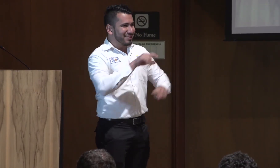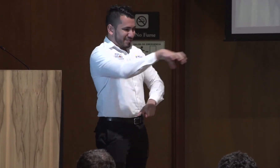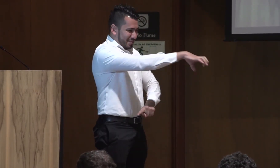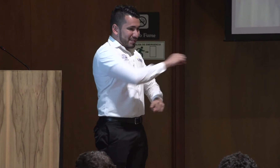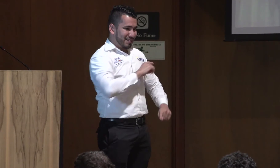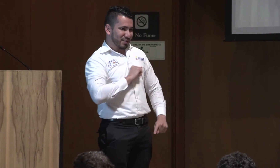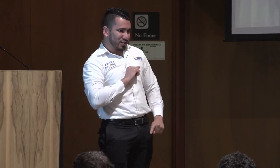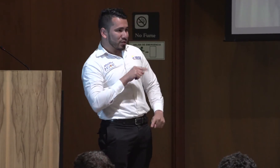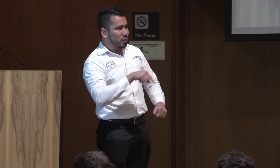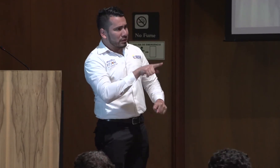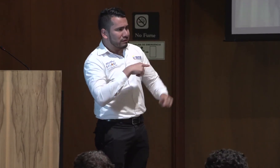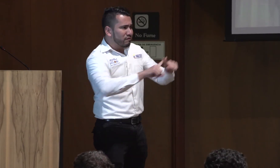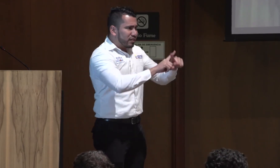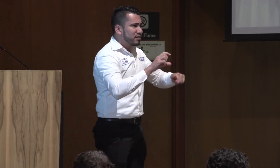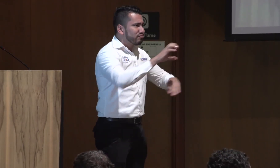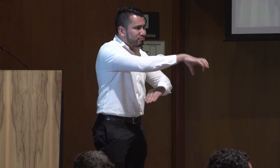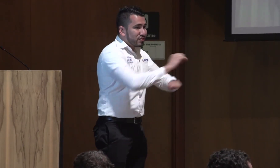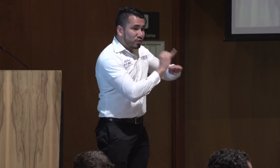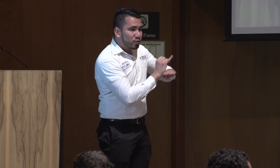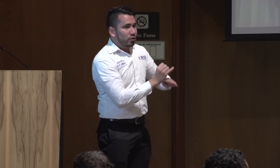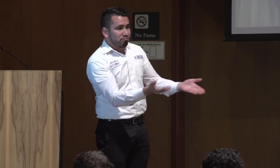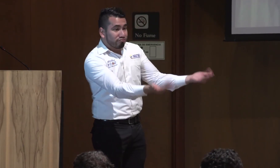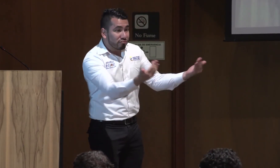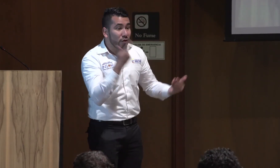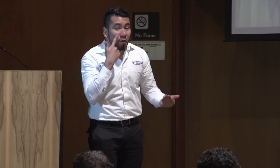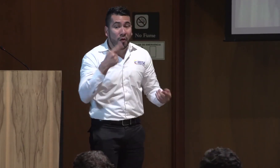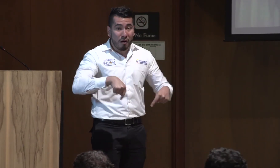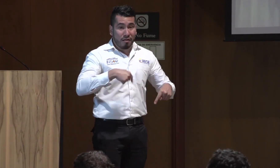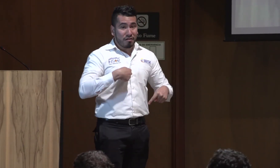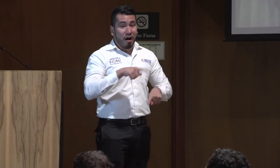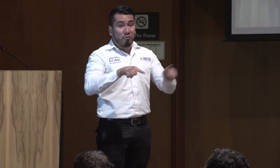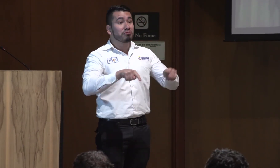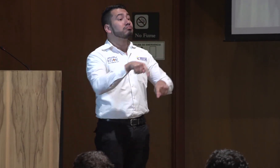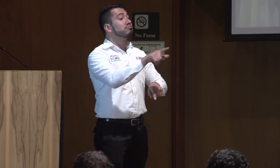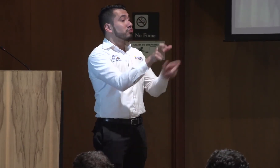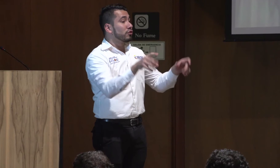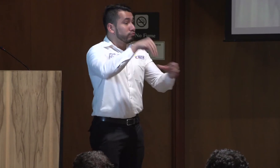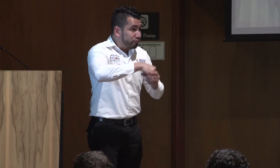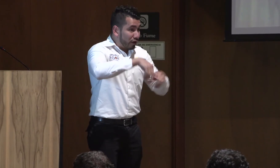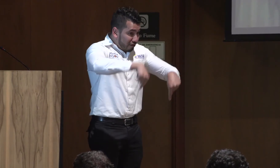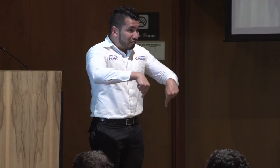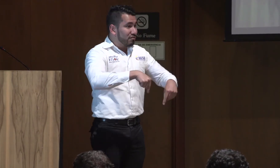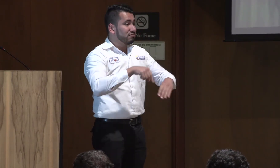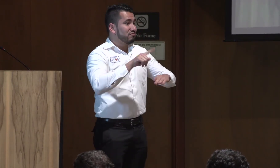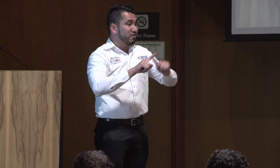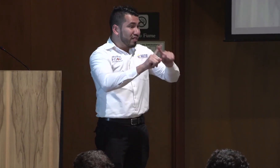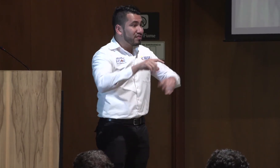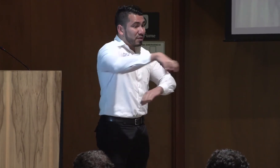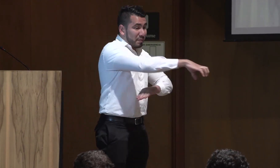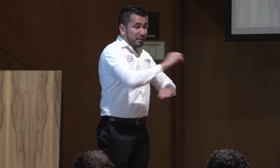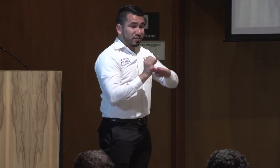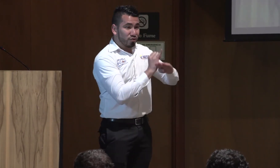a todas las otras instituciones, de pronto si hay personas aquí justamente que representan otras instituciones que trabajan con población sorda, a que se acerquen al final y nos